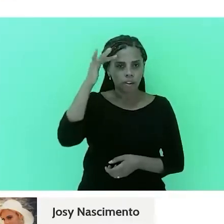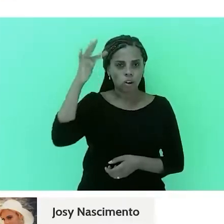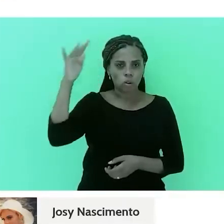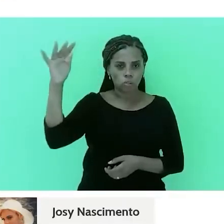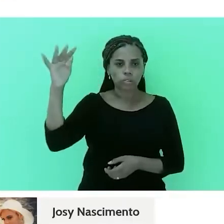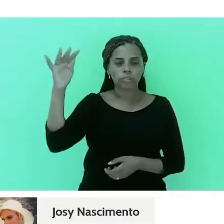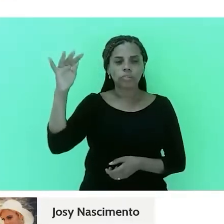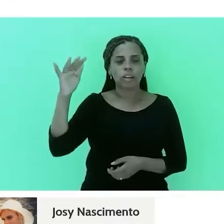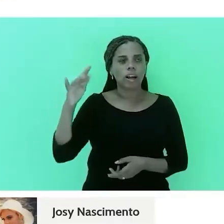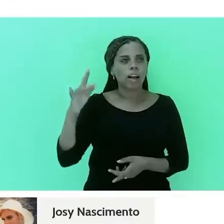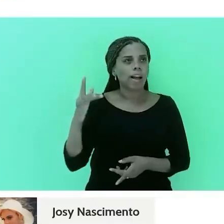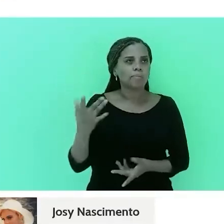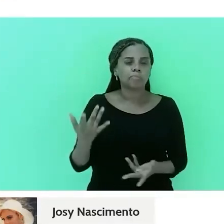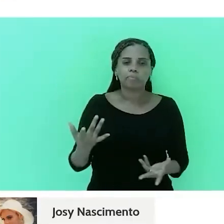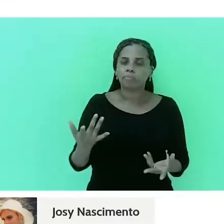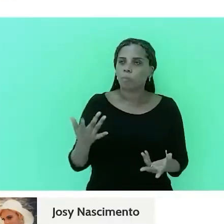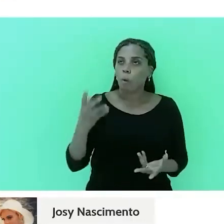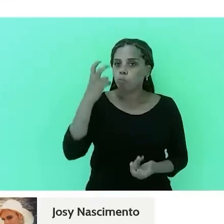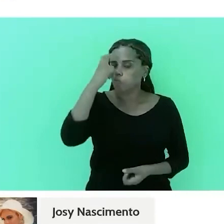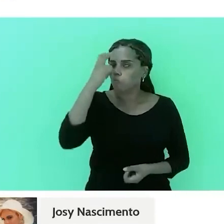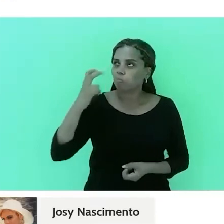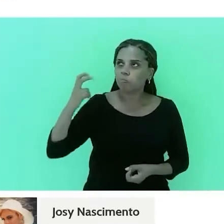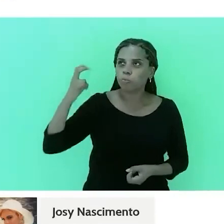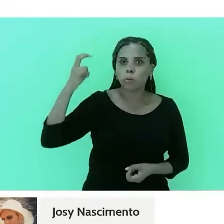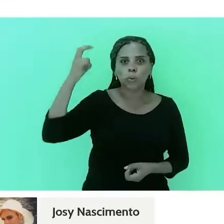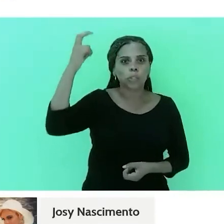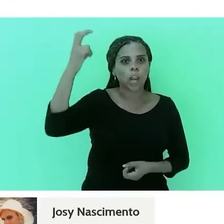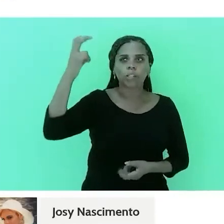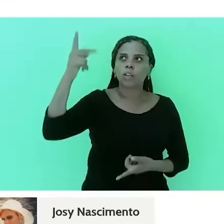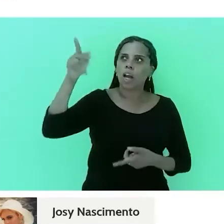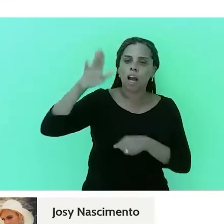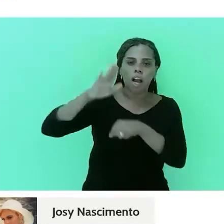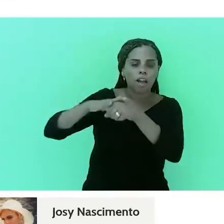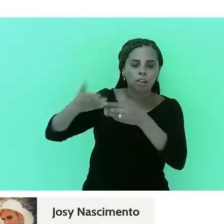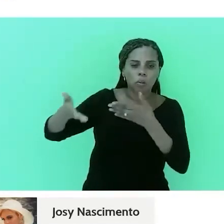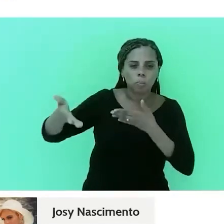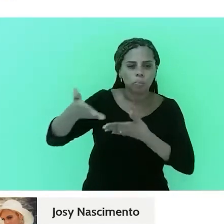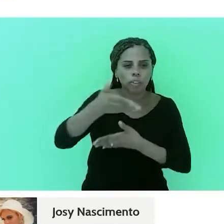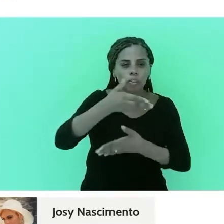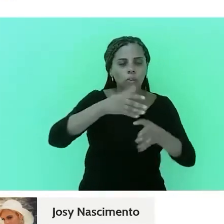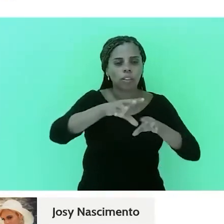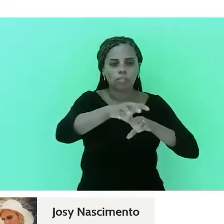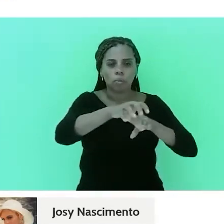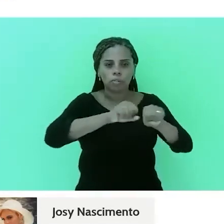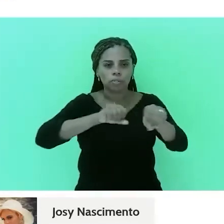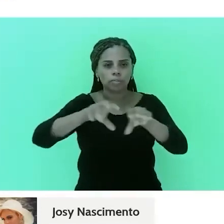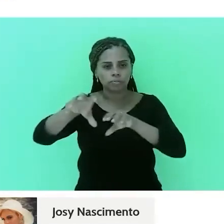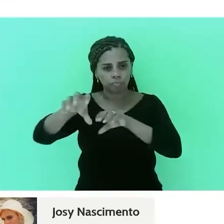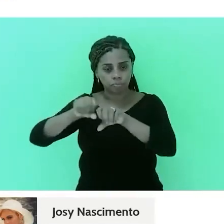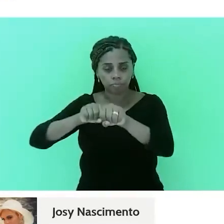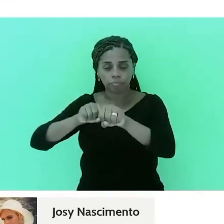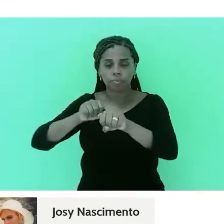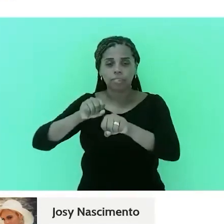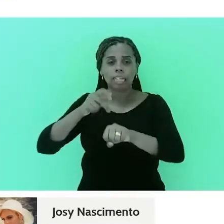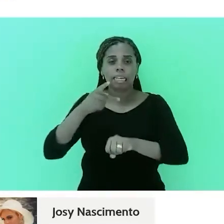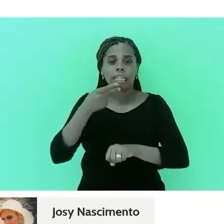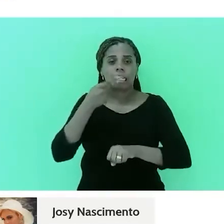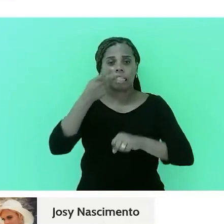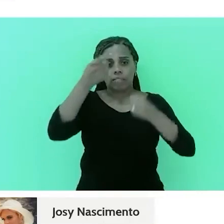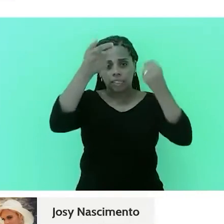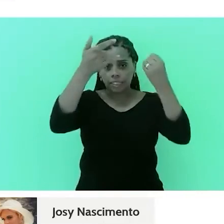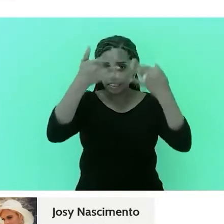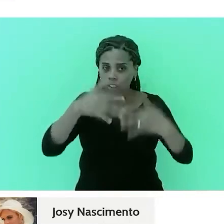que é muito, muito inteligente, contribuiu muito para a formação das pessoas. Ele diz assim,